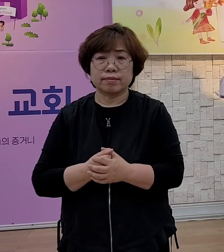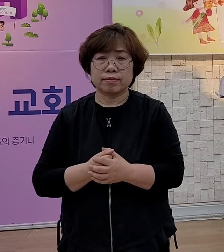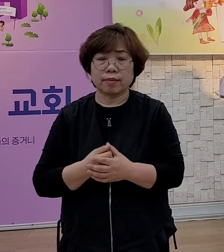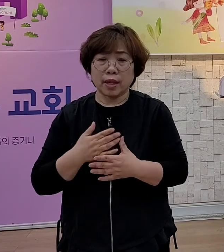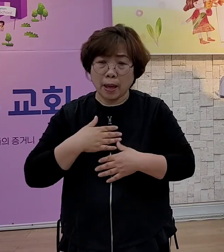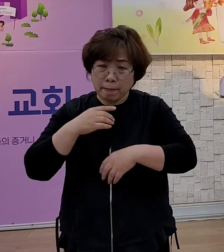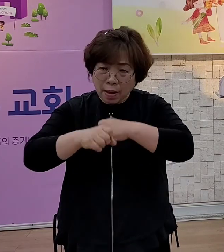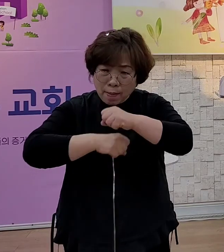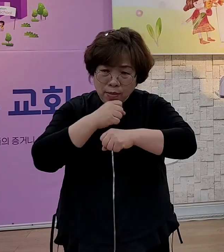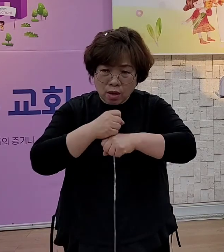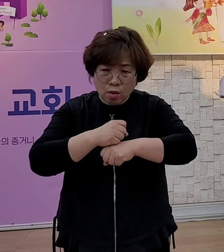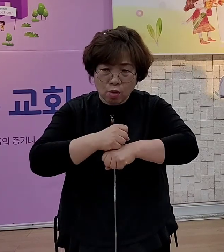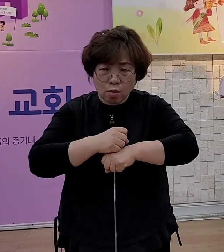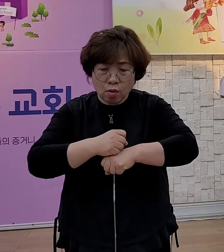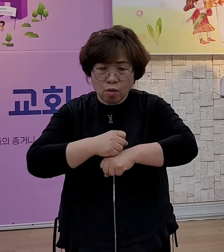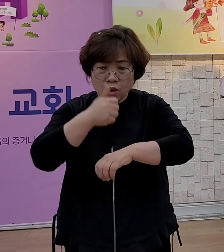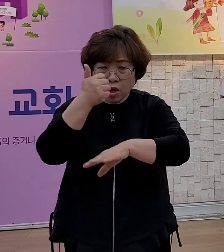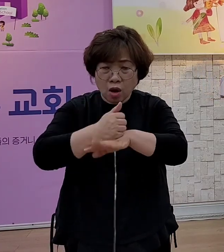자기 마음대로 되지 않는다고